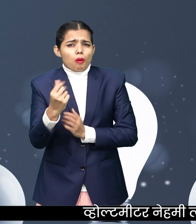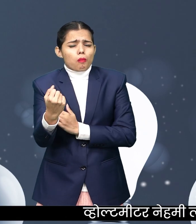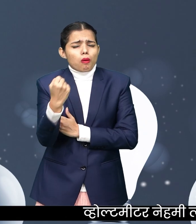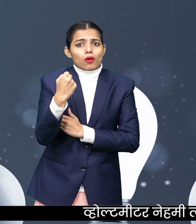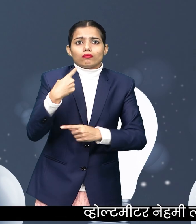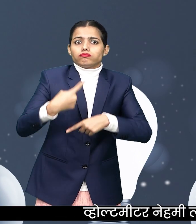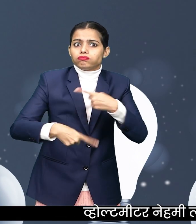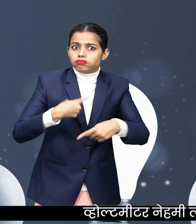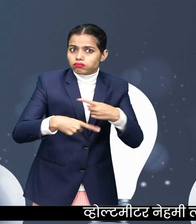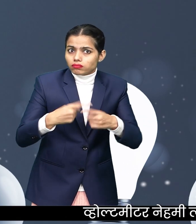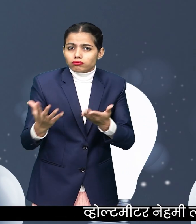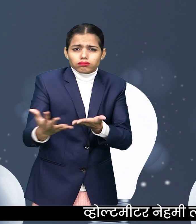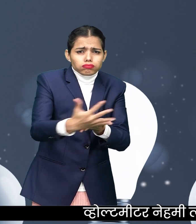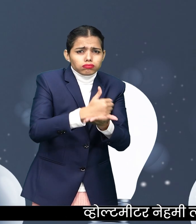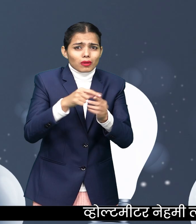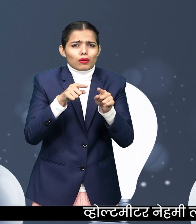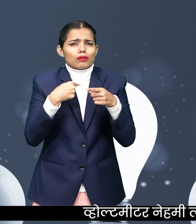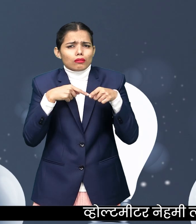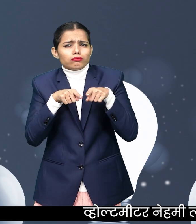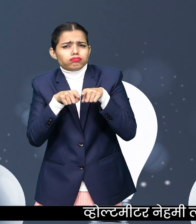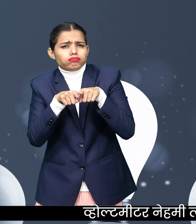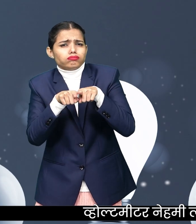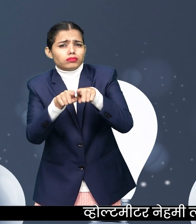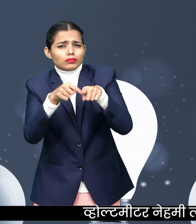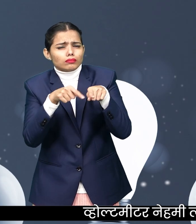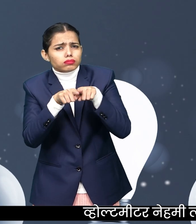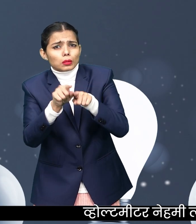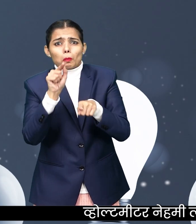व्होल्टमीटर नेहमी त्या बिंदूमध्ये समांतर जोडला जातो